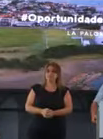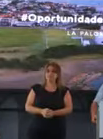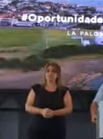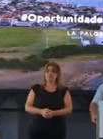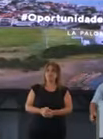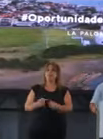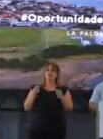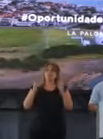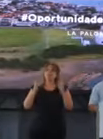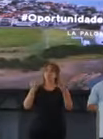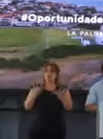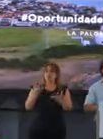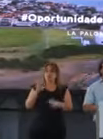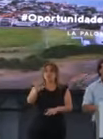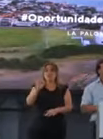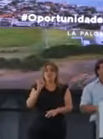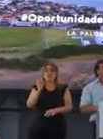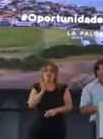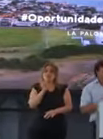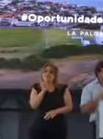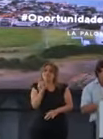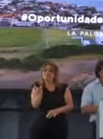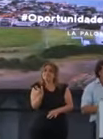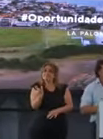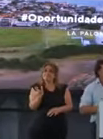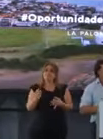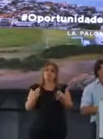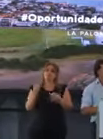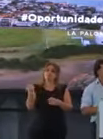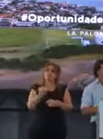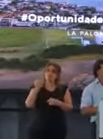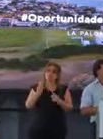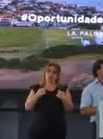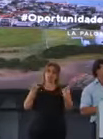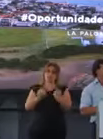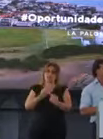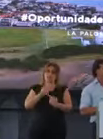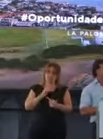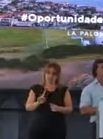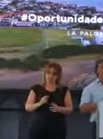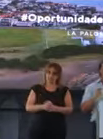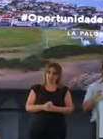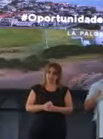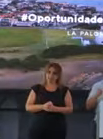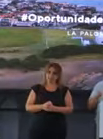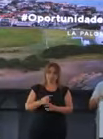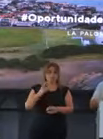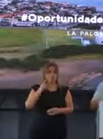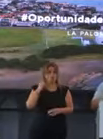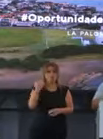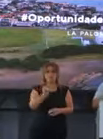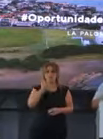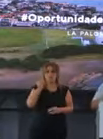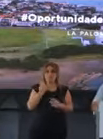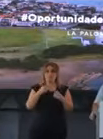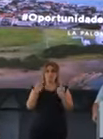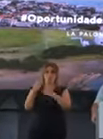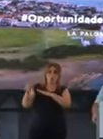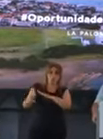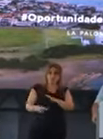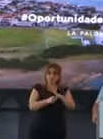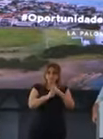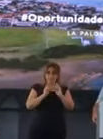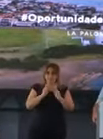Y por eso hoy elegimos un término que es central en toda nuestra política, que es entrar en los dirigentes y que es entrar en los